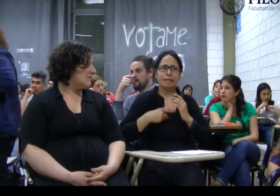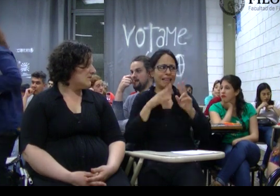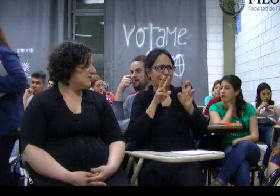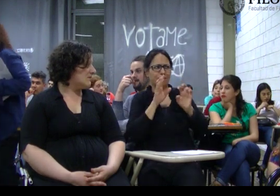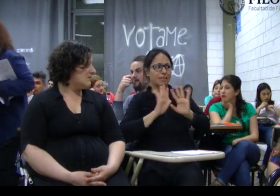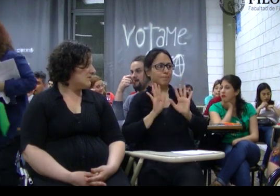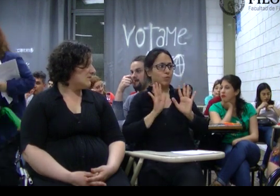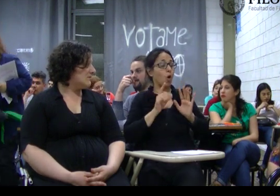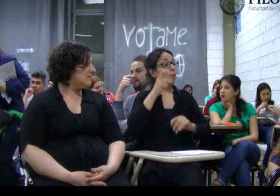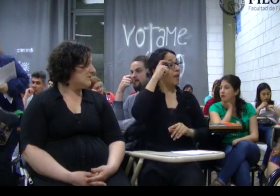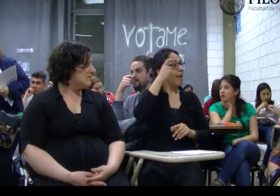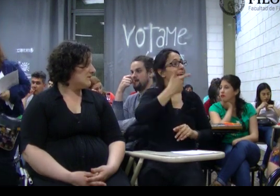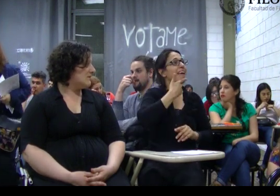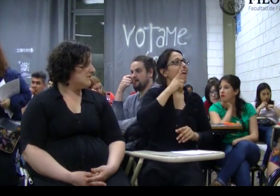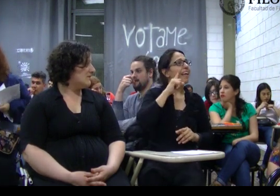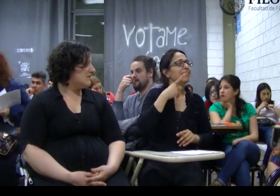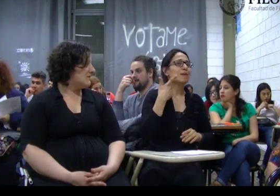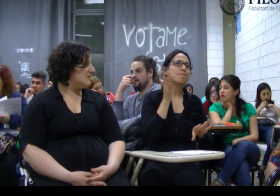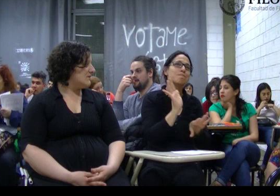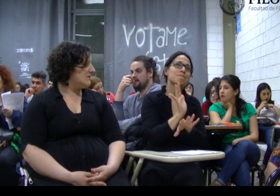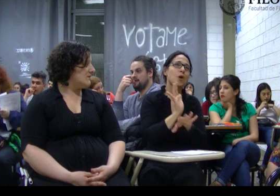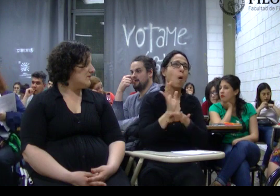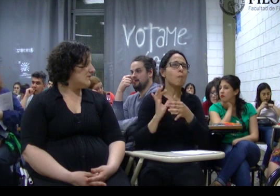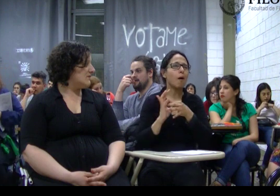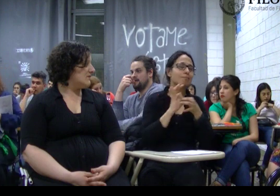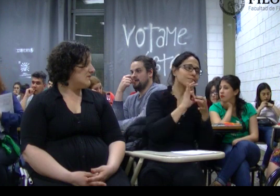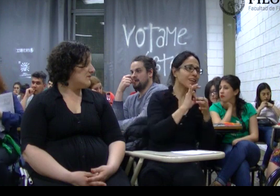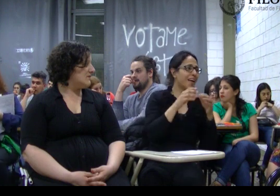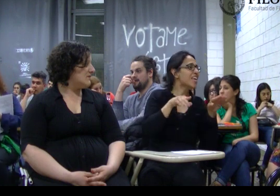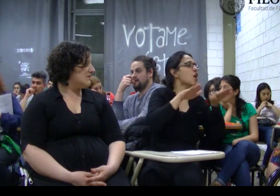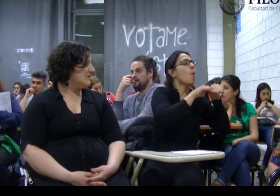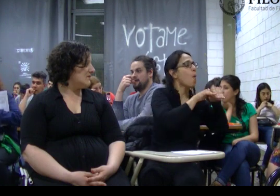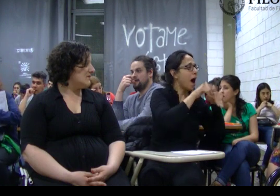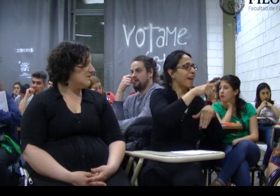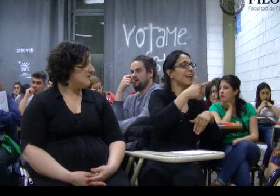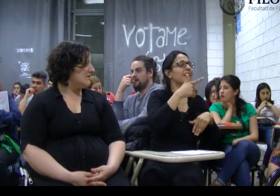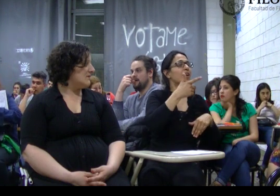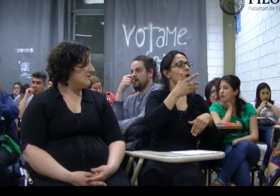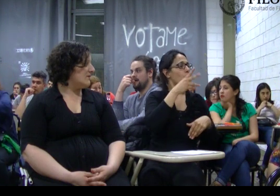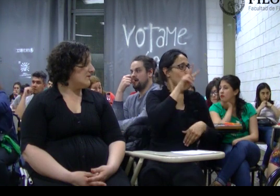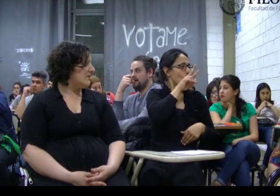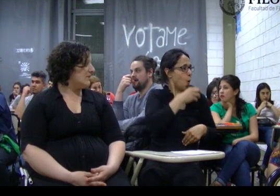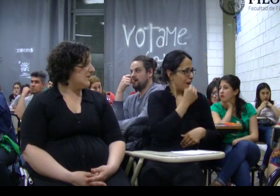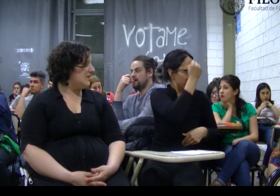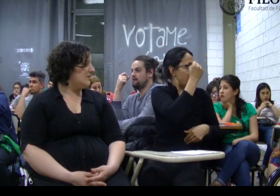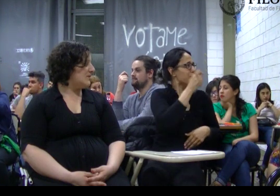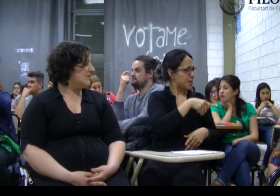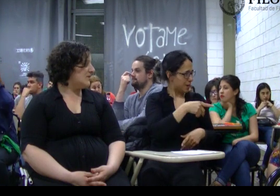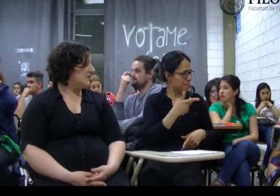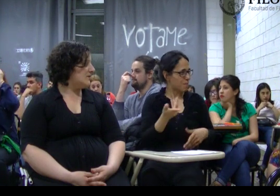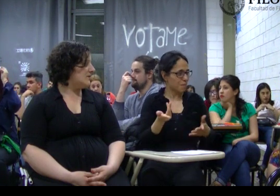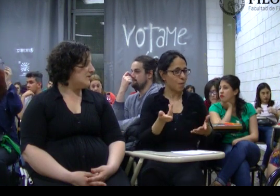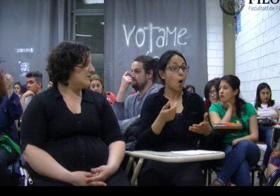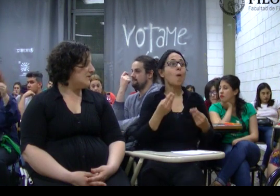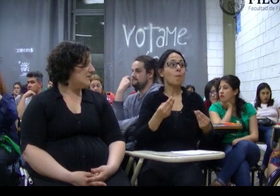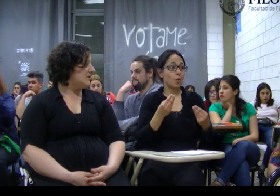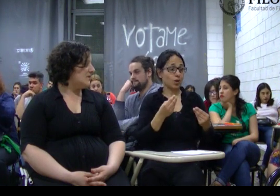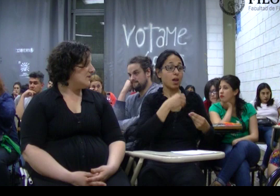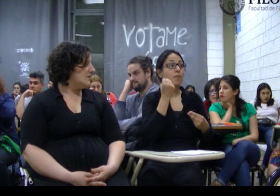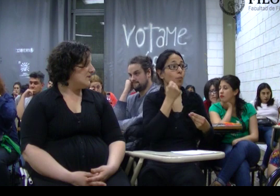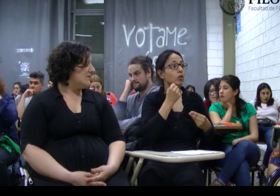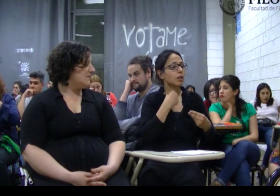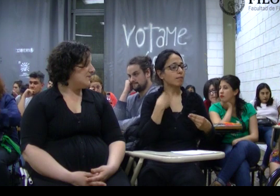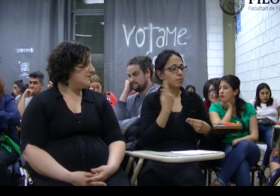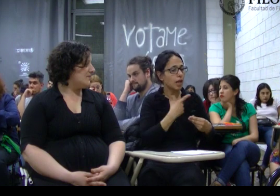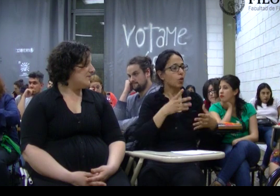es un como el feminismo, ¿no? Es un proyecto de largo aliento, pero que cuanto más nos podamos vincular con otras